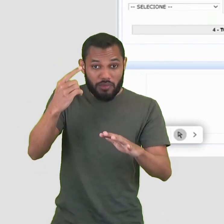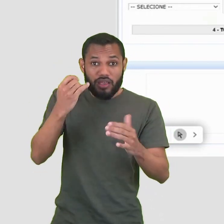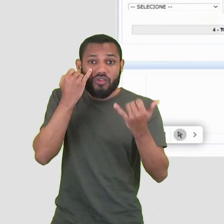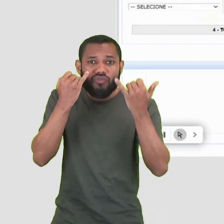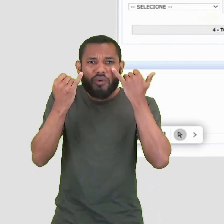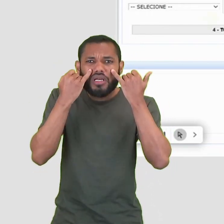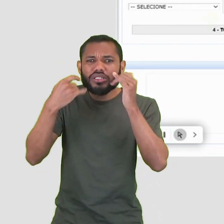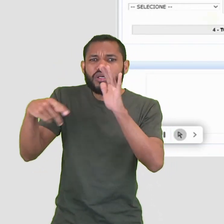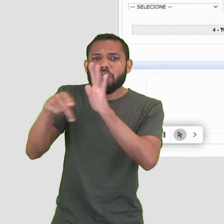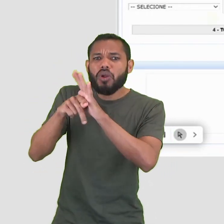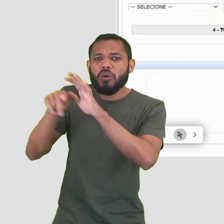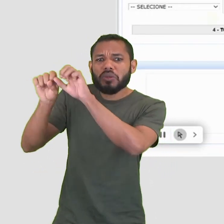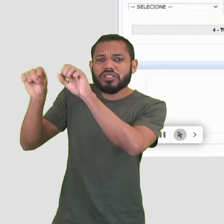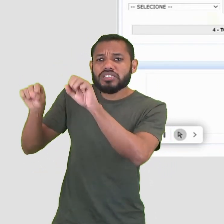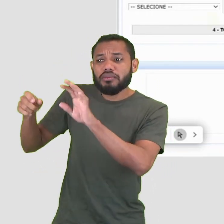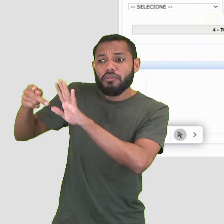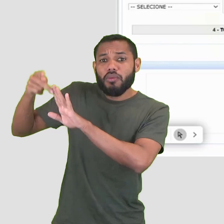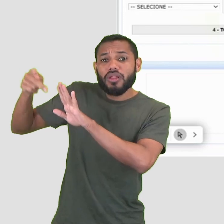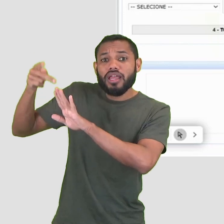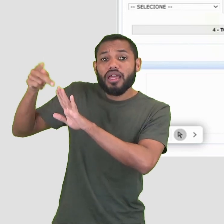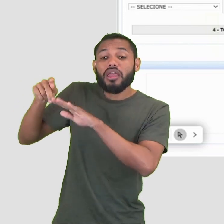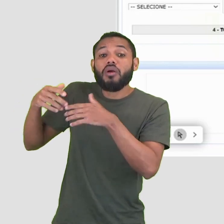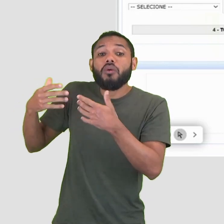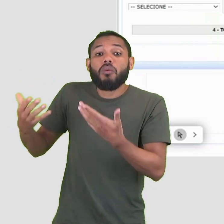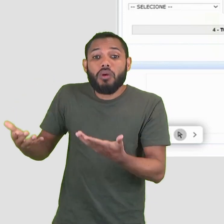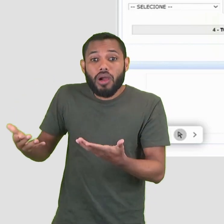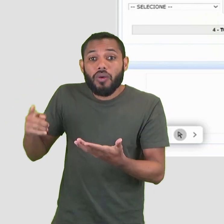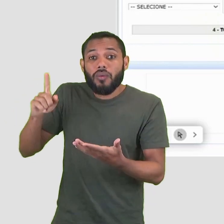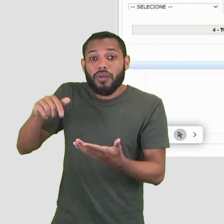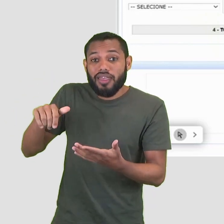as portarias, elas são